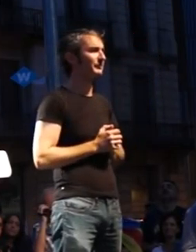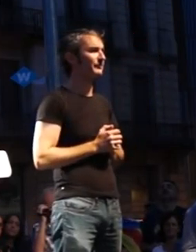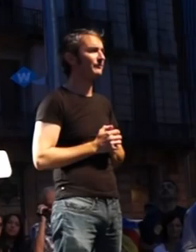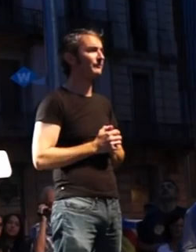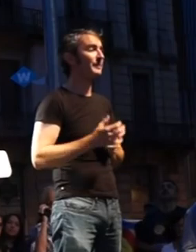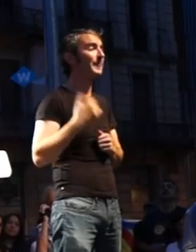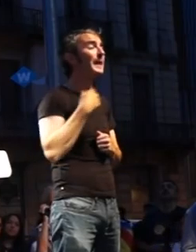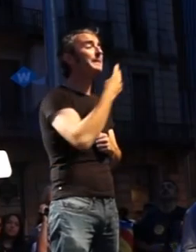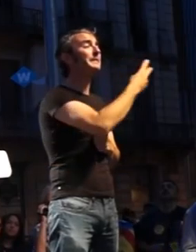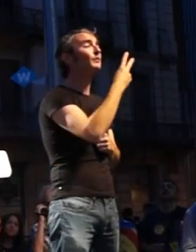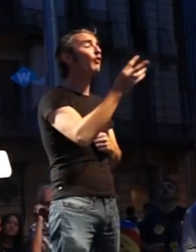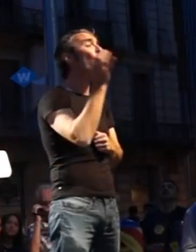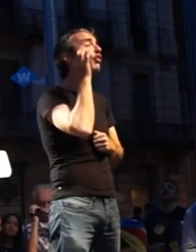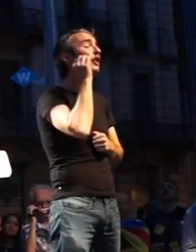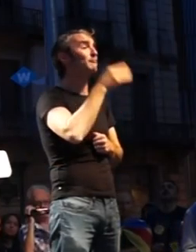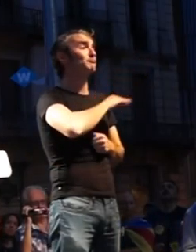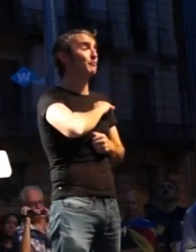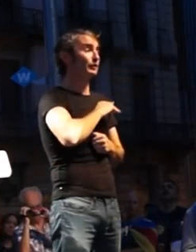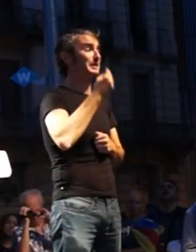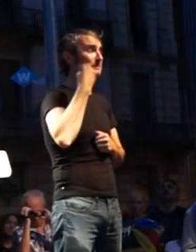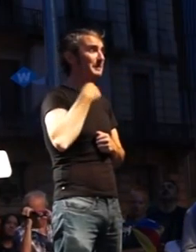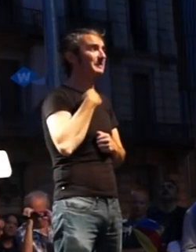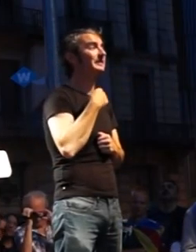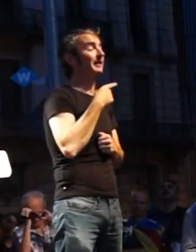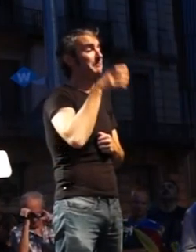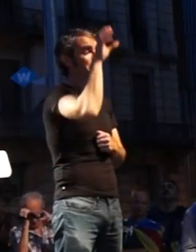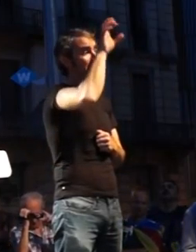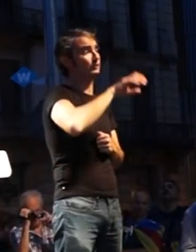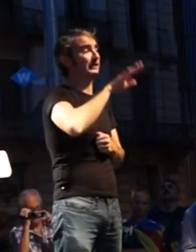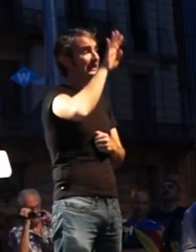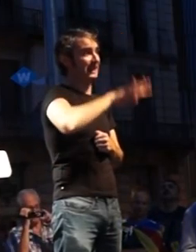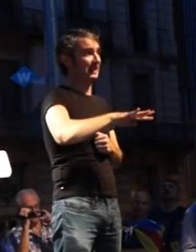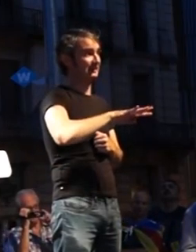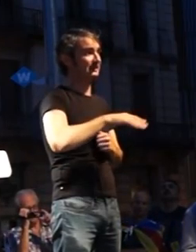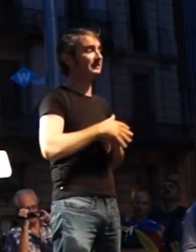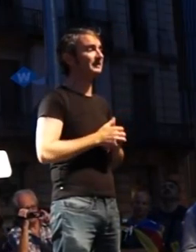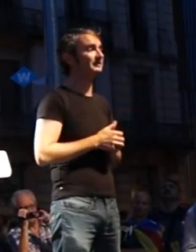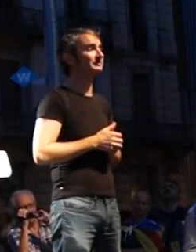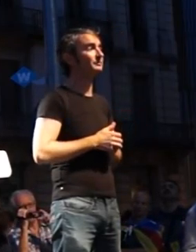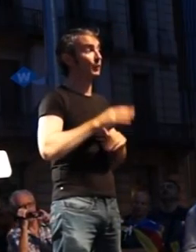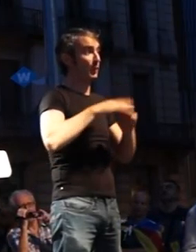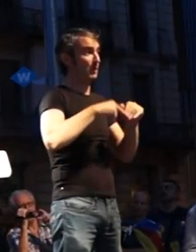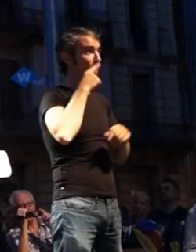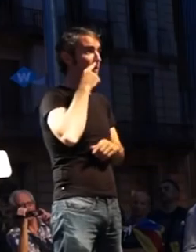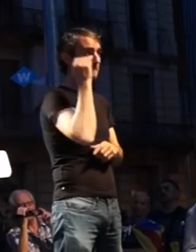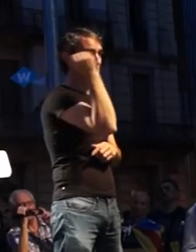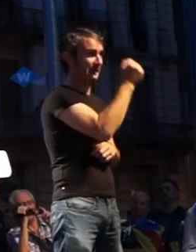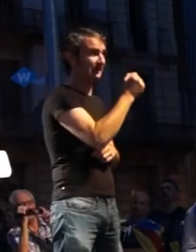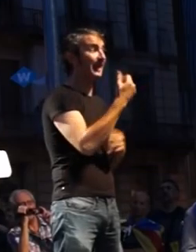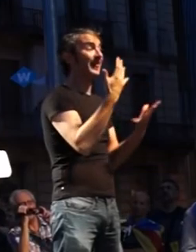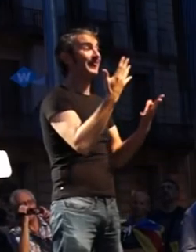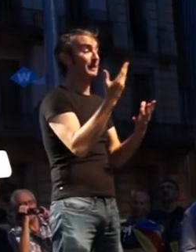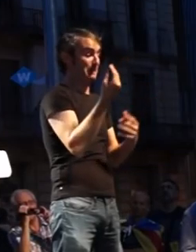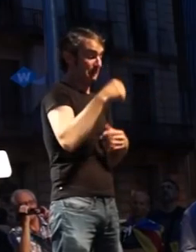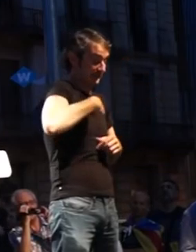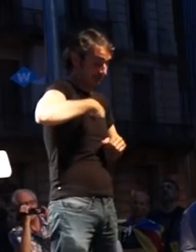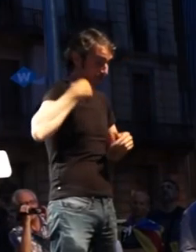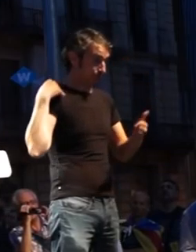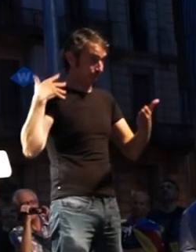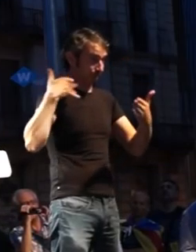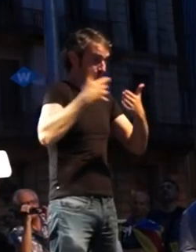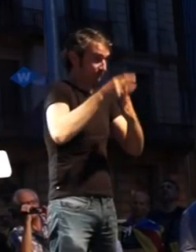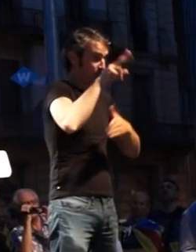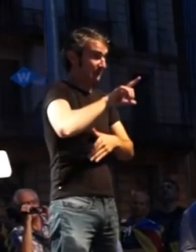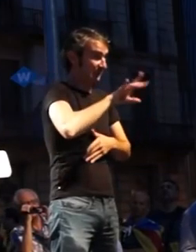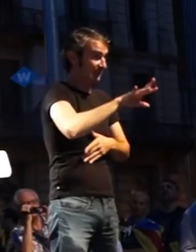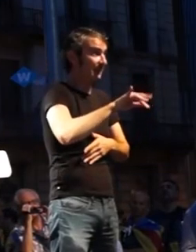22 dones mortes el 2014 als Països Catalans, a mans d'homes, 10 més en el que va d'any el